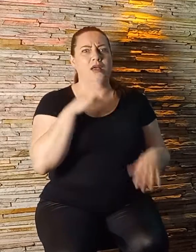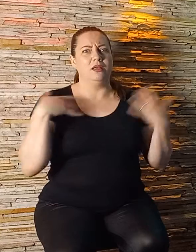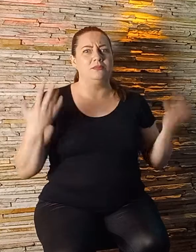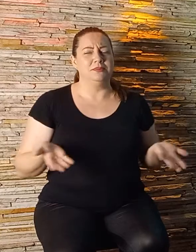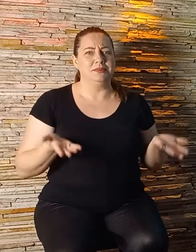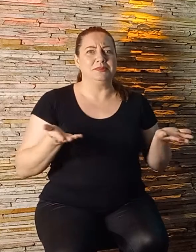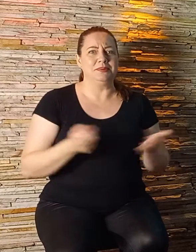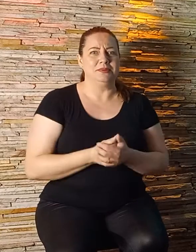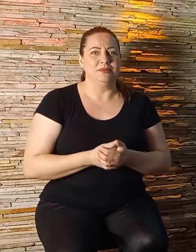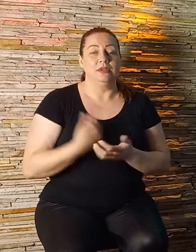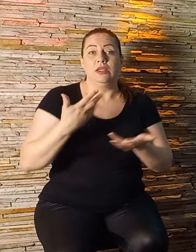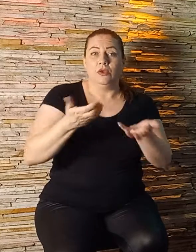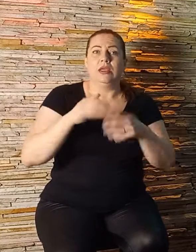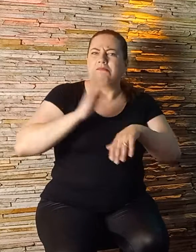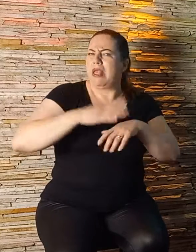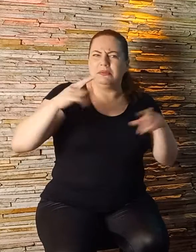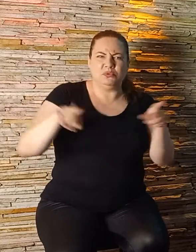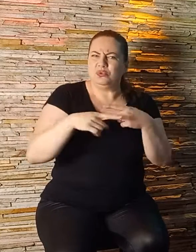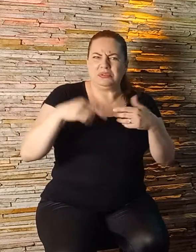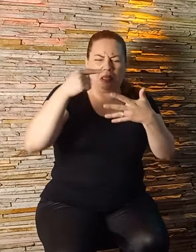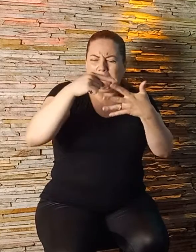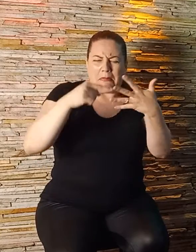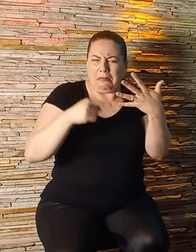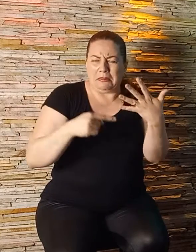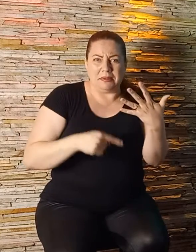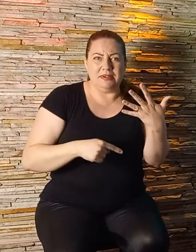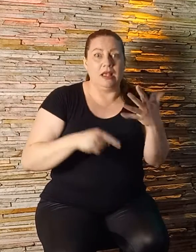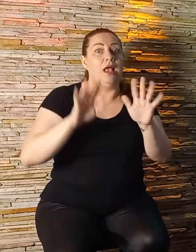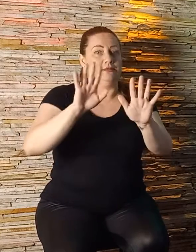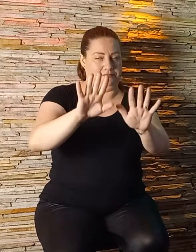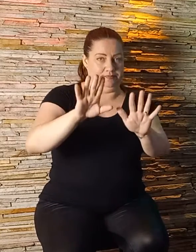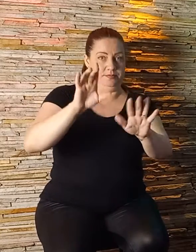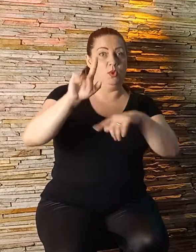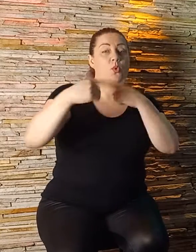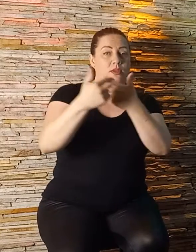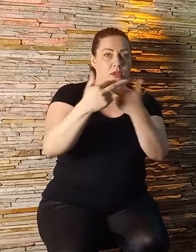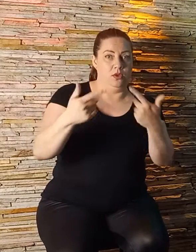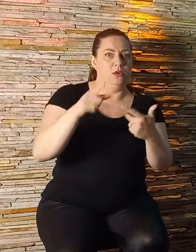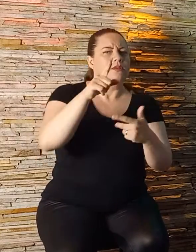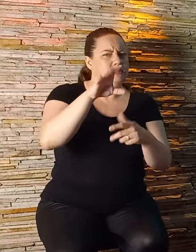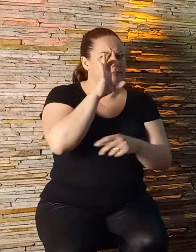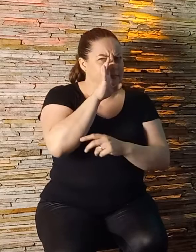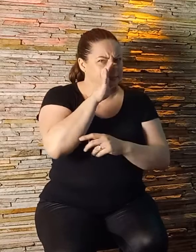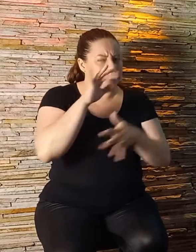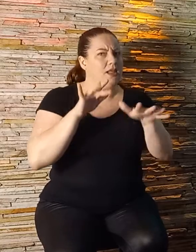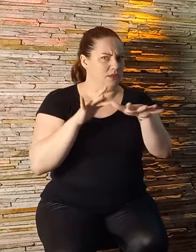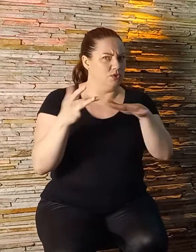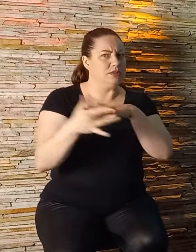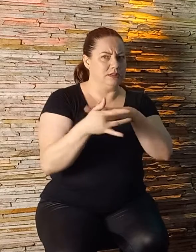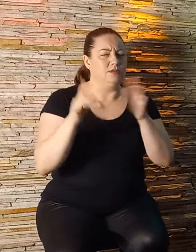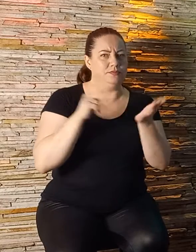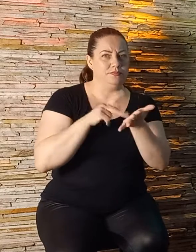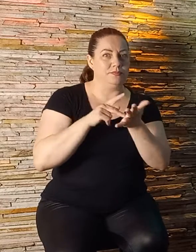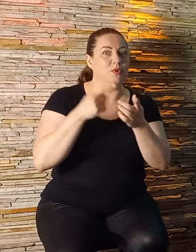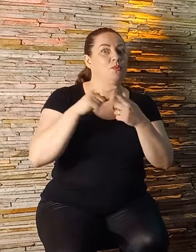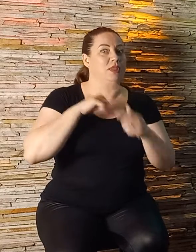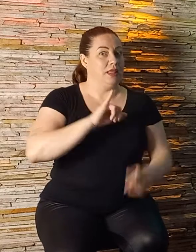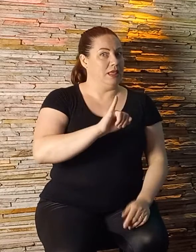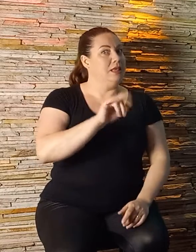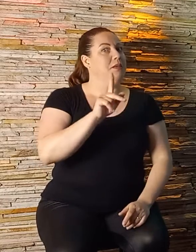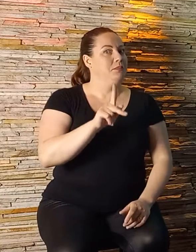rápido eu queria tá trazendo mais gente eu não tenho noção a outra coisa acompanhe mesmo nas redes sociais porque eu vou